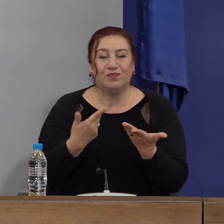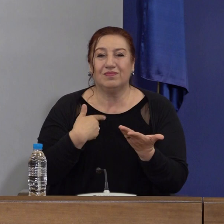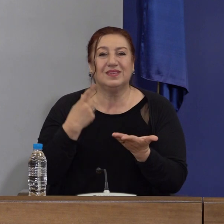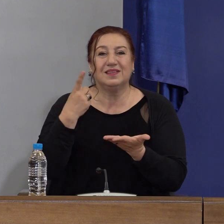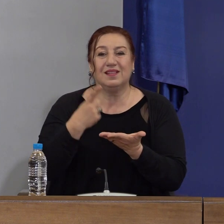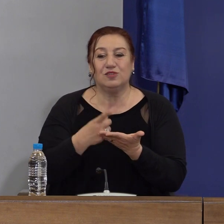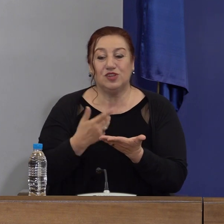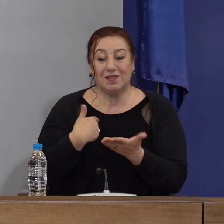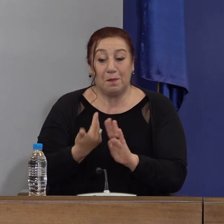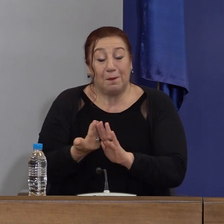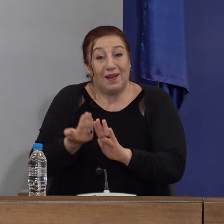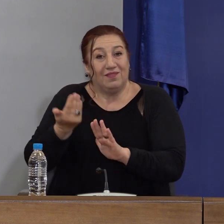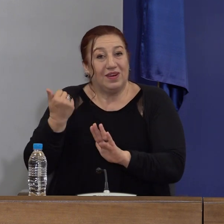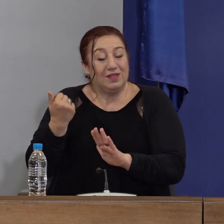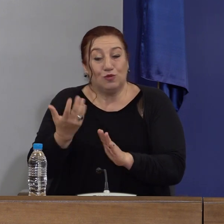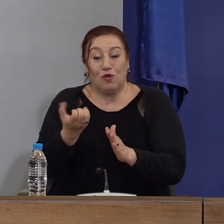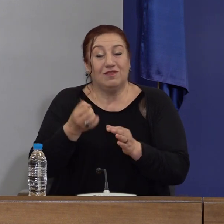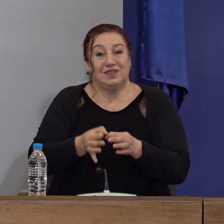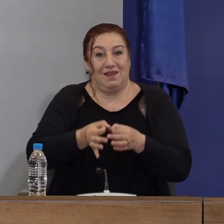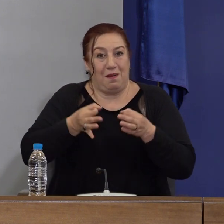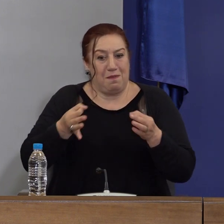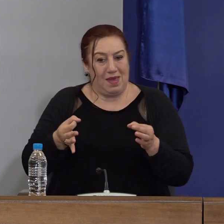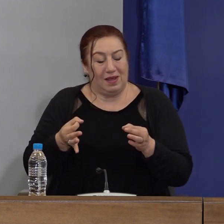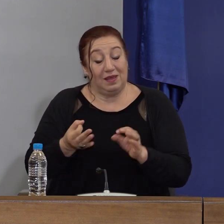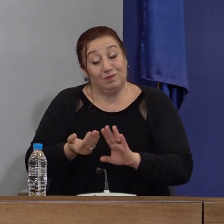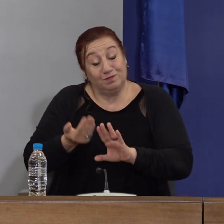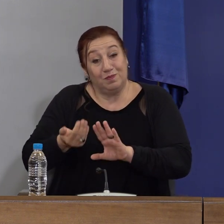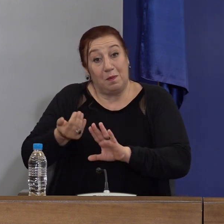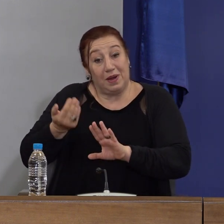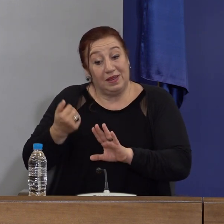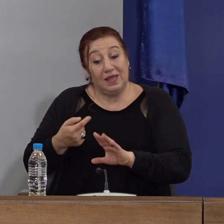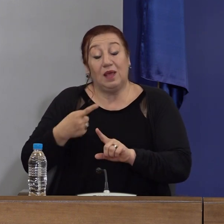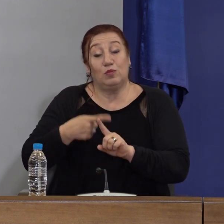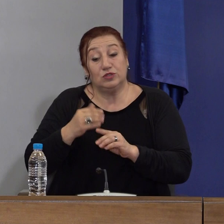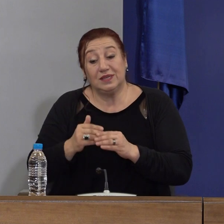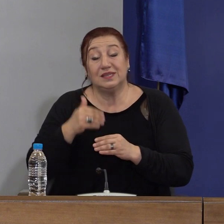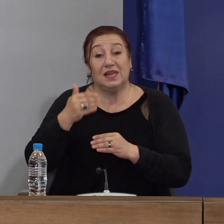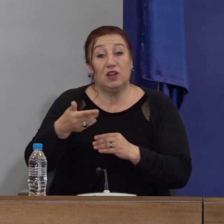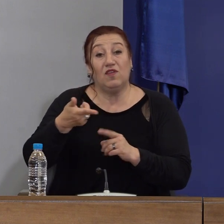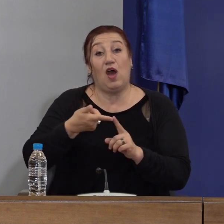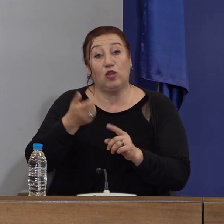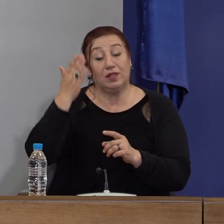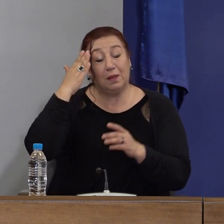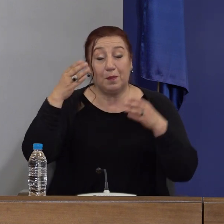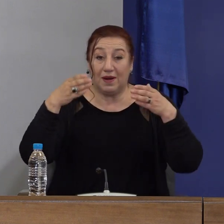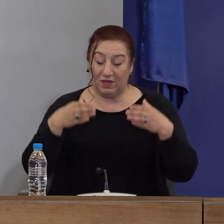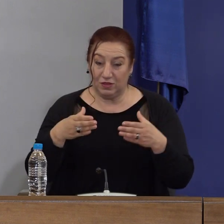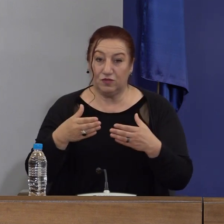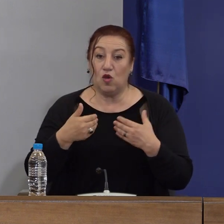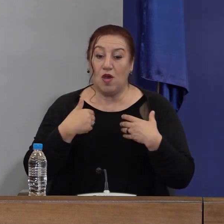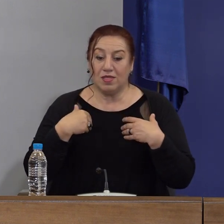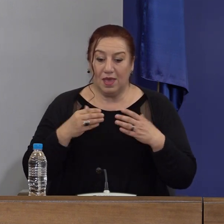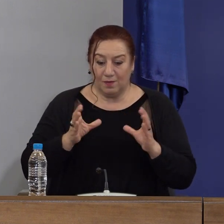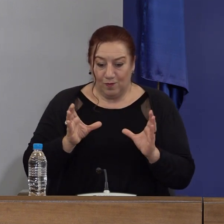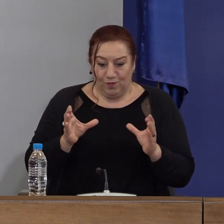предприетите мерки авансово и след това от правителството, с което ние